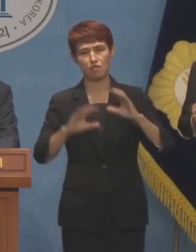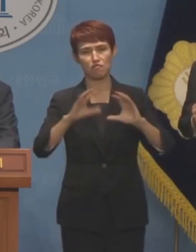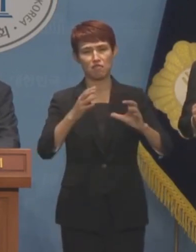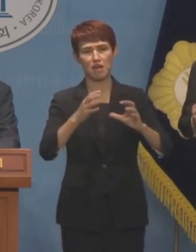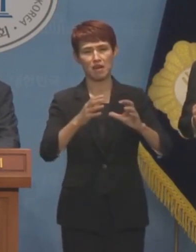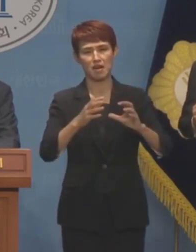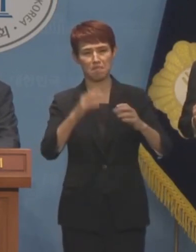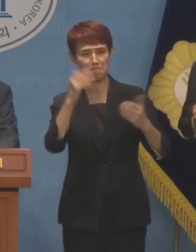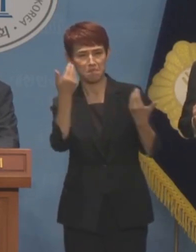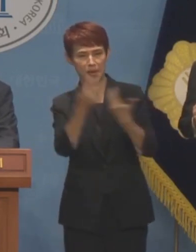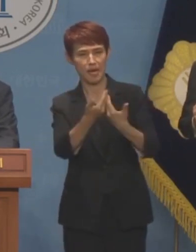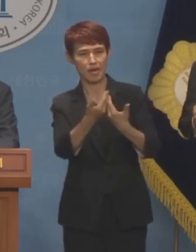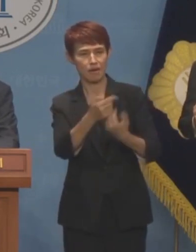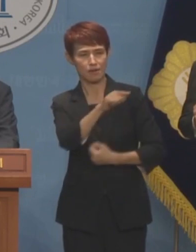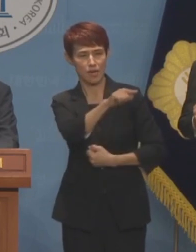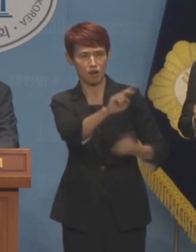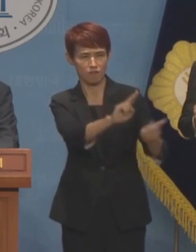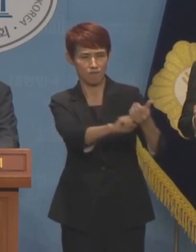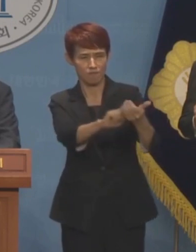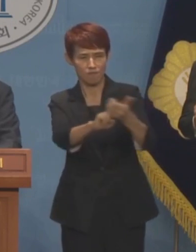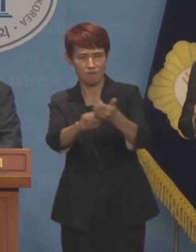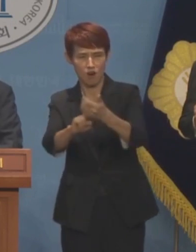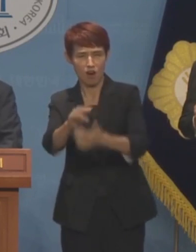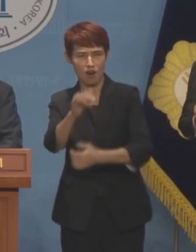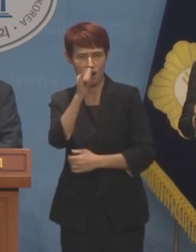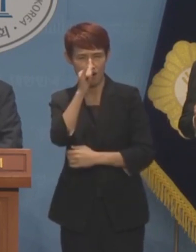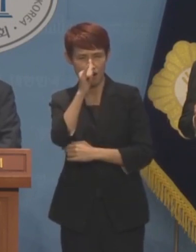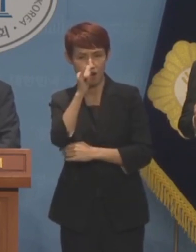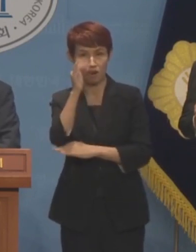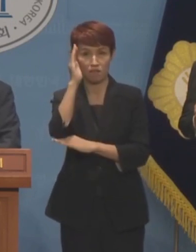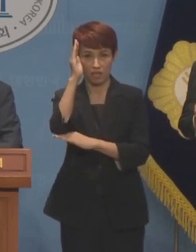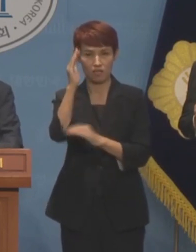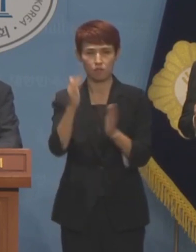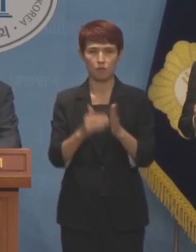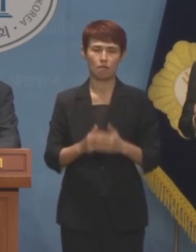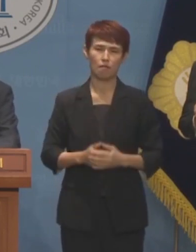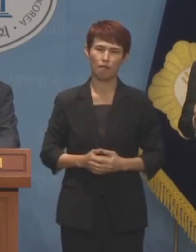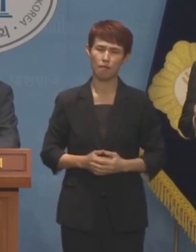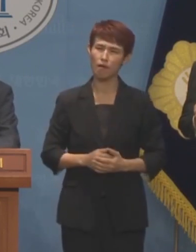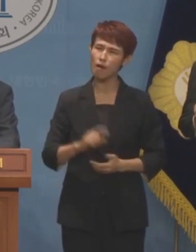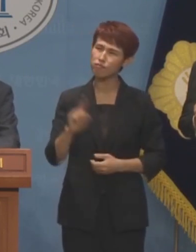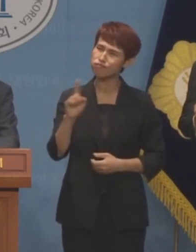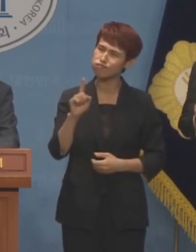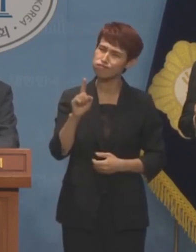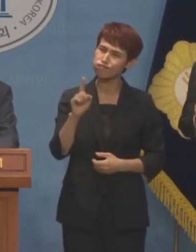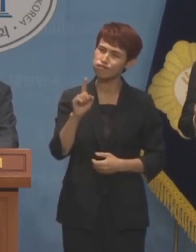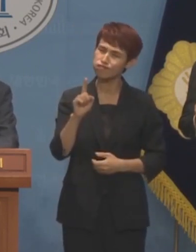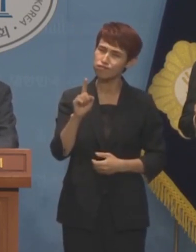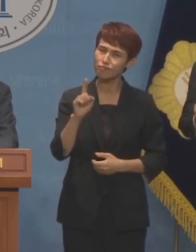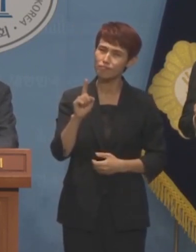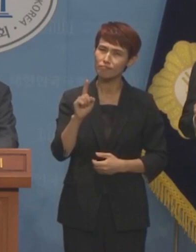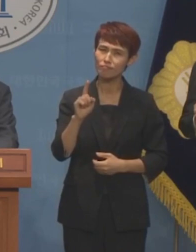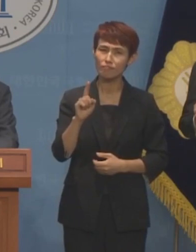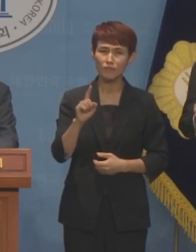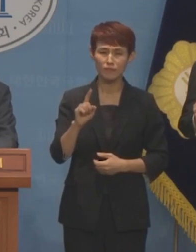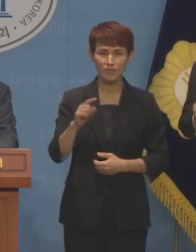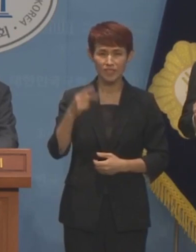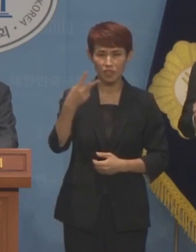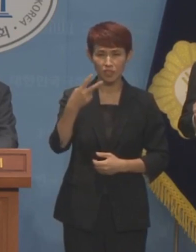세력들이 곳곳에서 암약하고 있다며 또다시 철진한 색깔론을 꺼냈습니다. 도대체